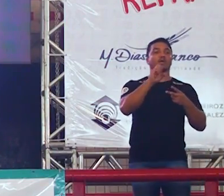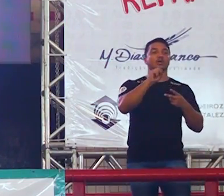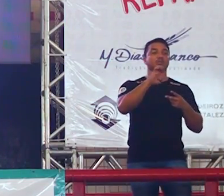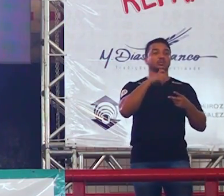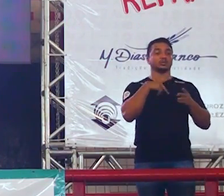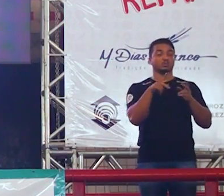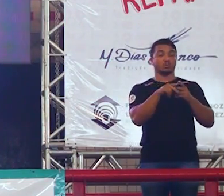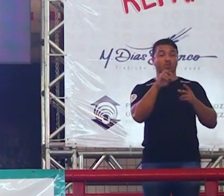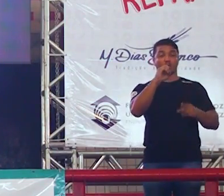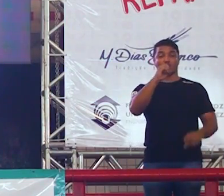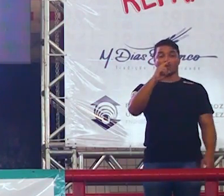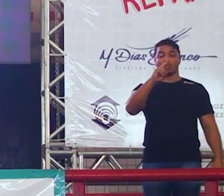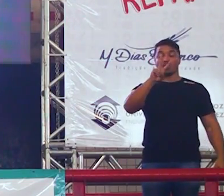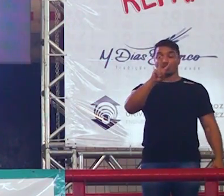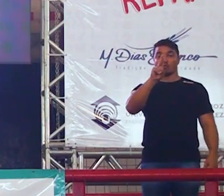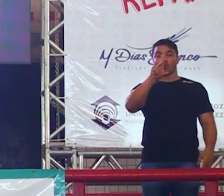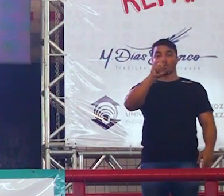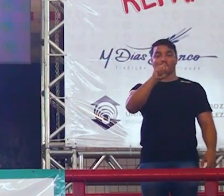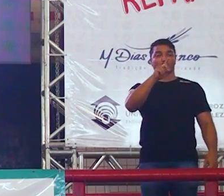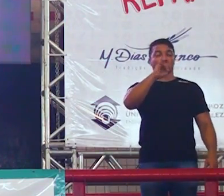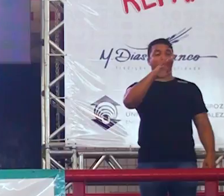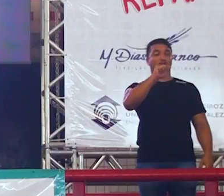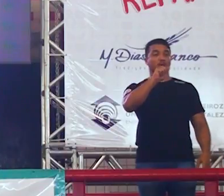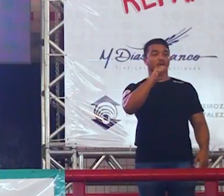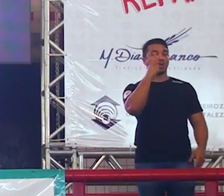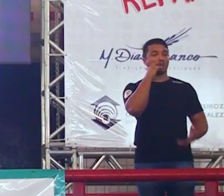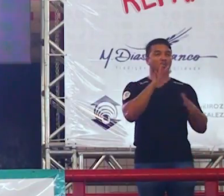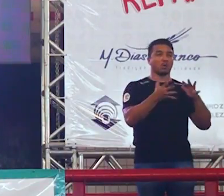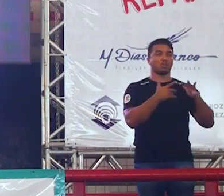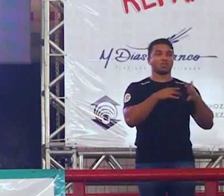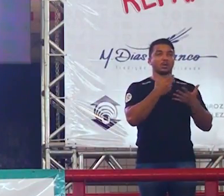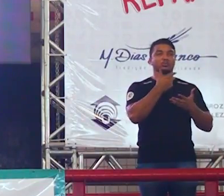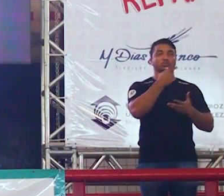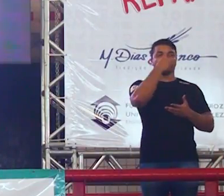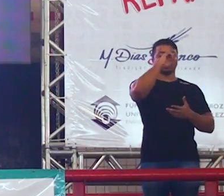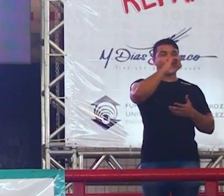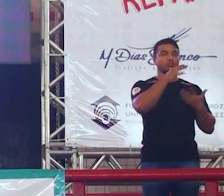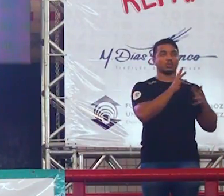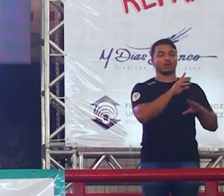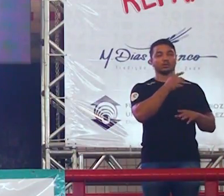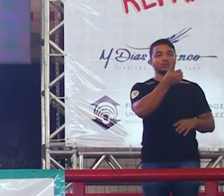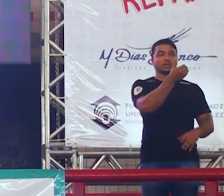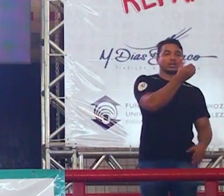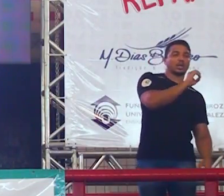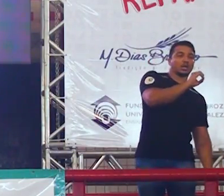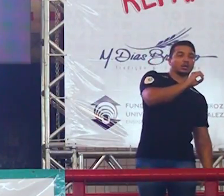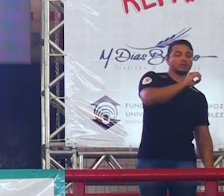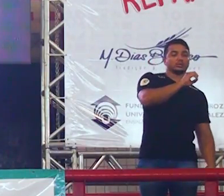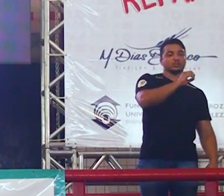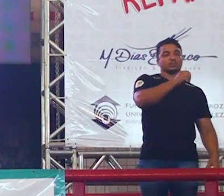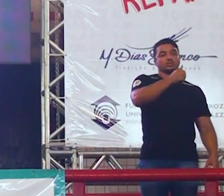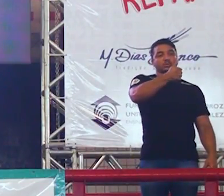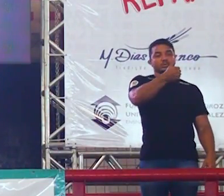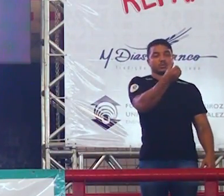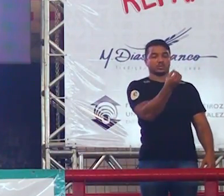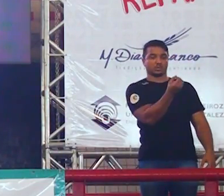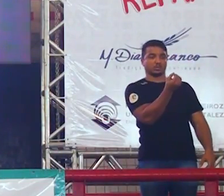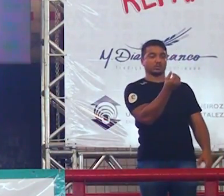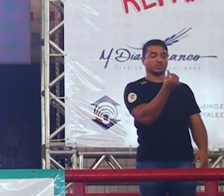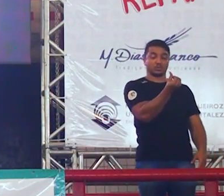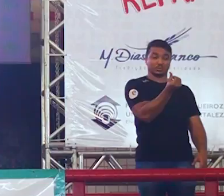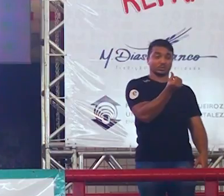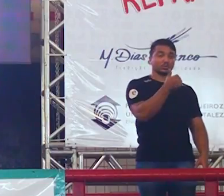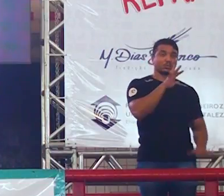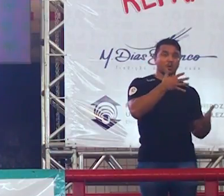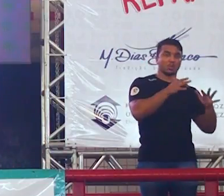fase ovulatória, que fica por volta do 11º ao 16º dia, certo? Que nessa